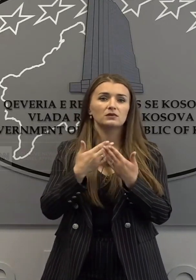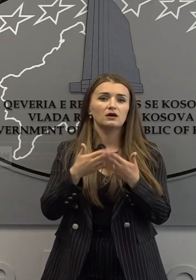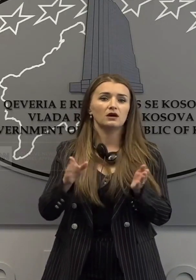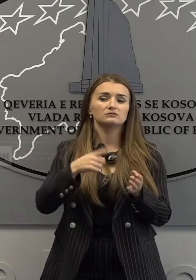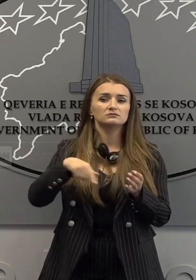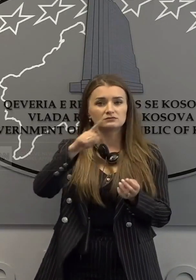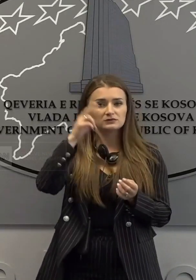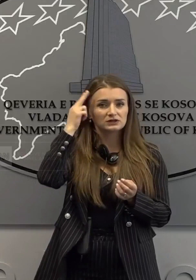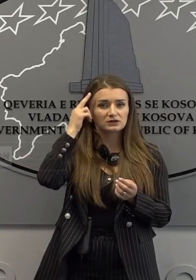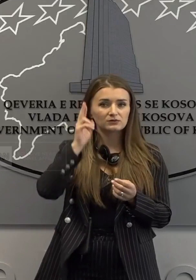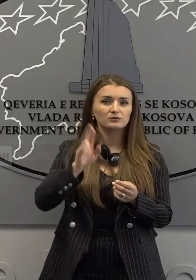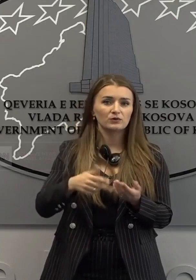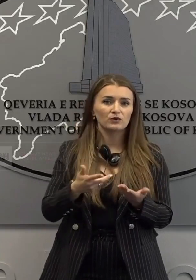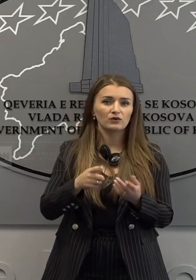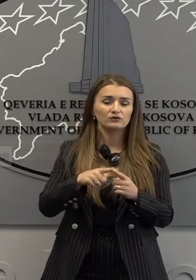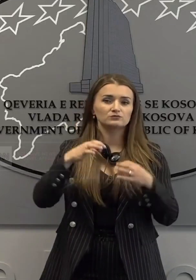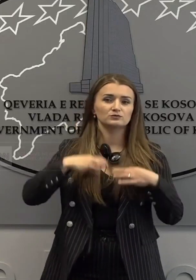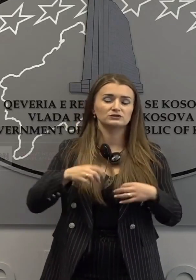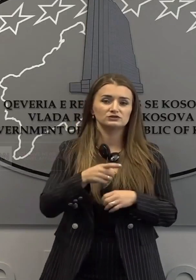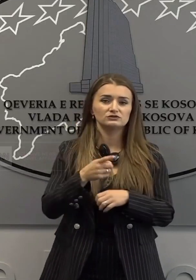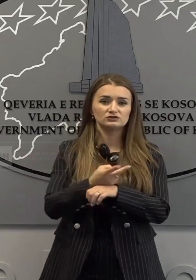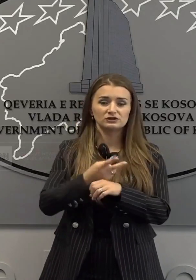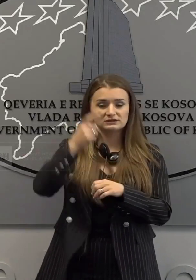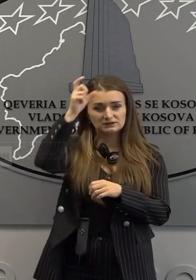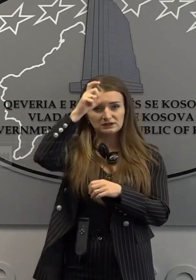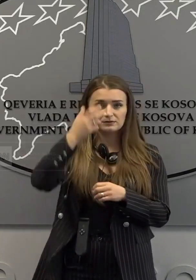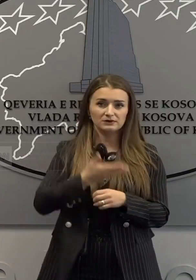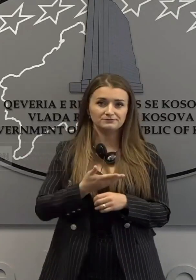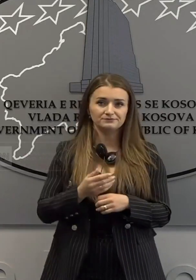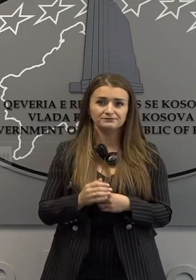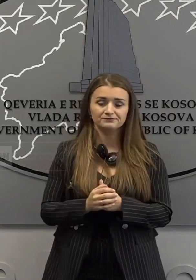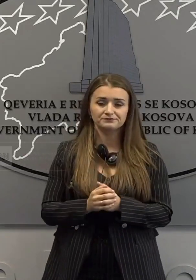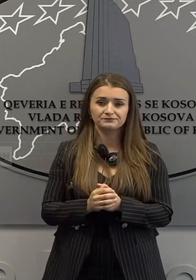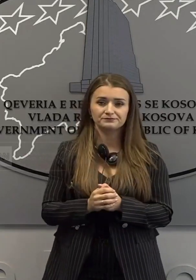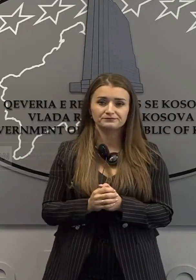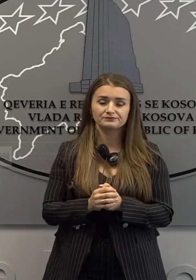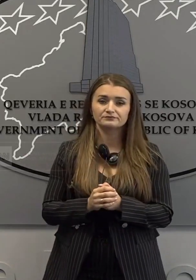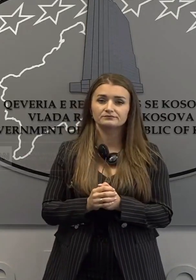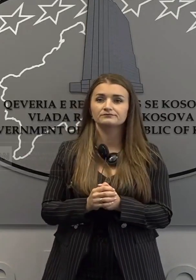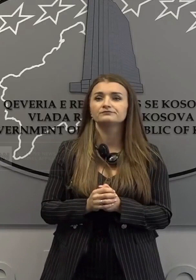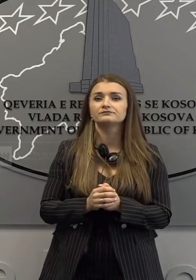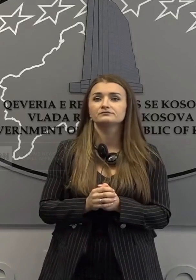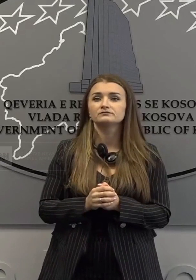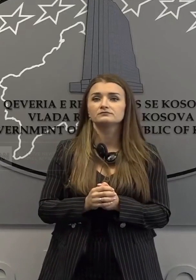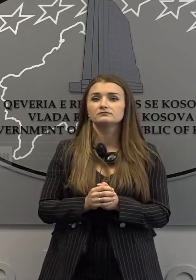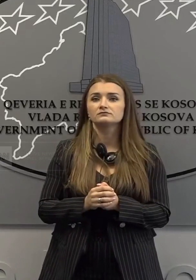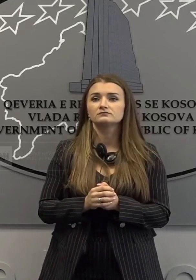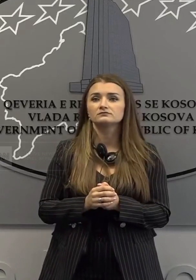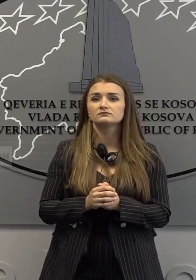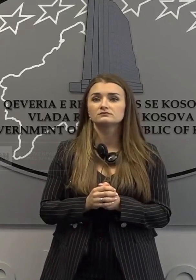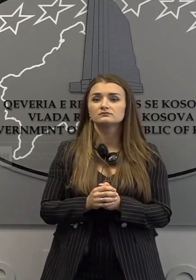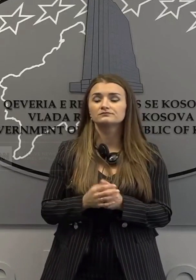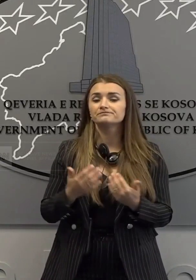publik atje duke qenë president i Republikës, nuk është ndryshe. Unë me këtë rast dua vetëm të